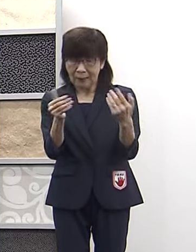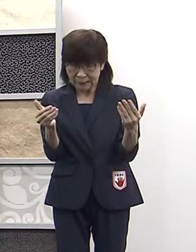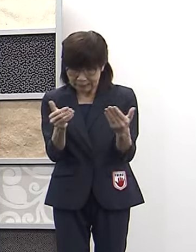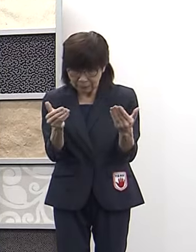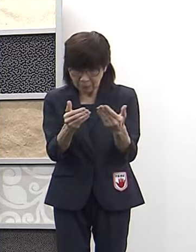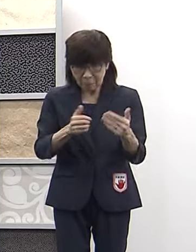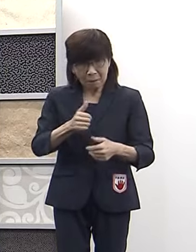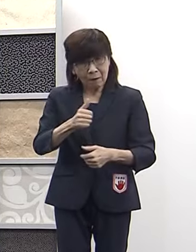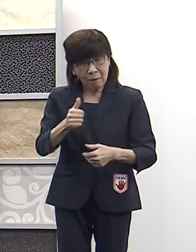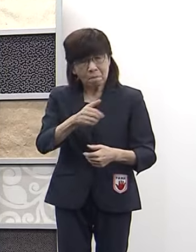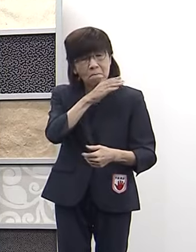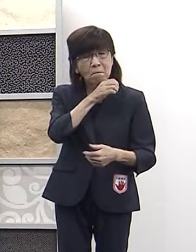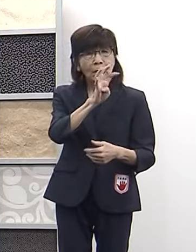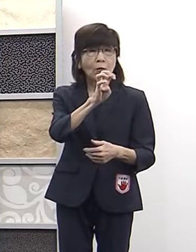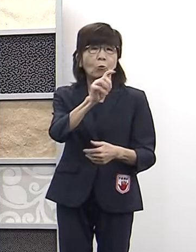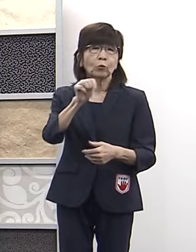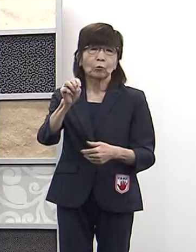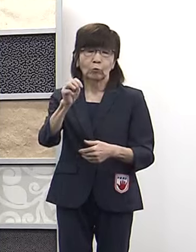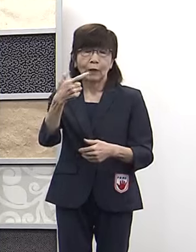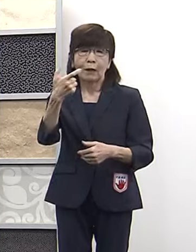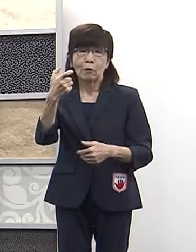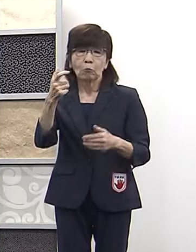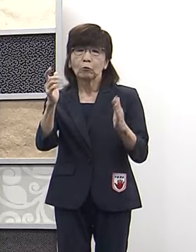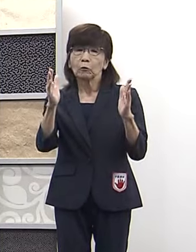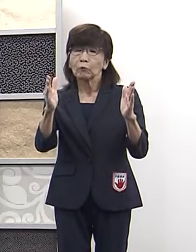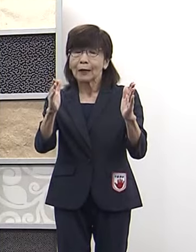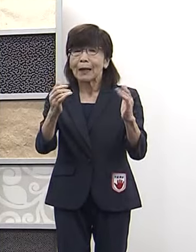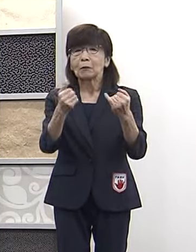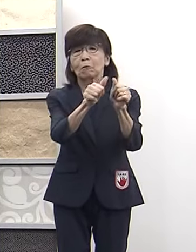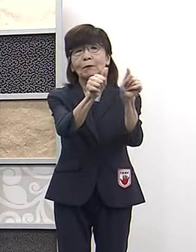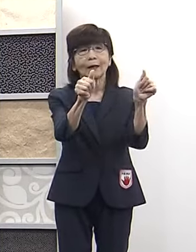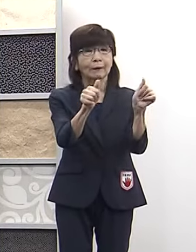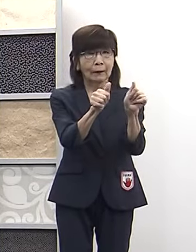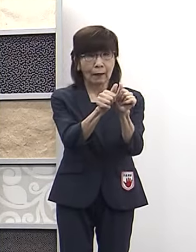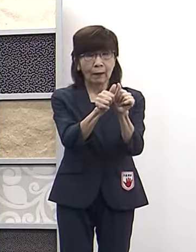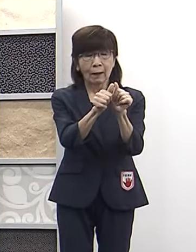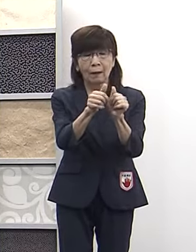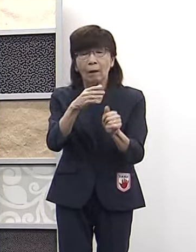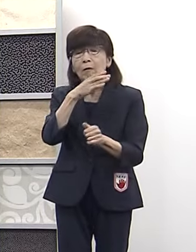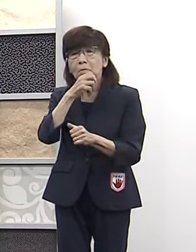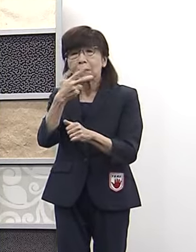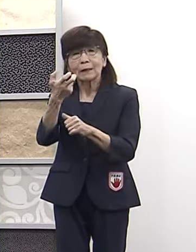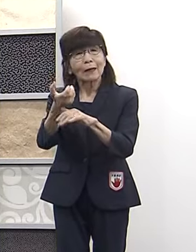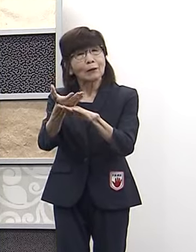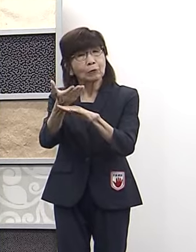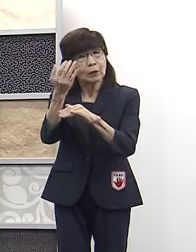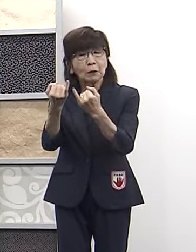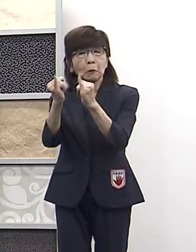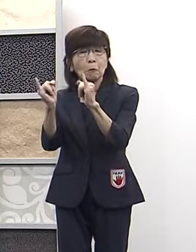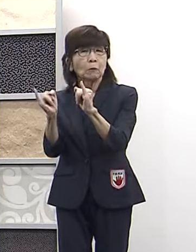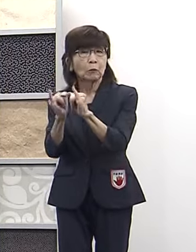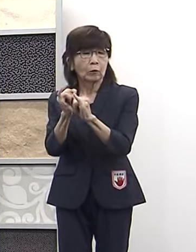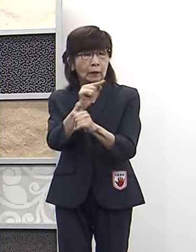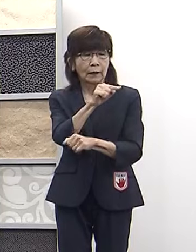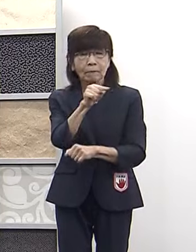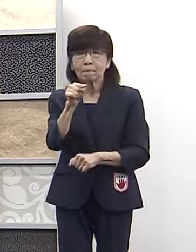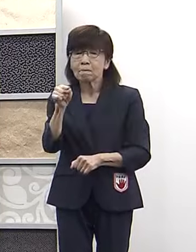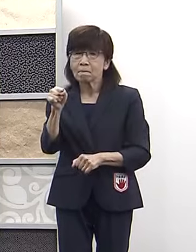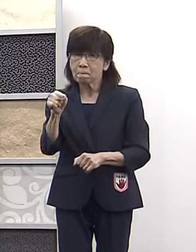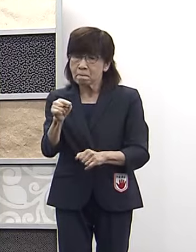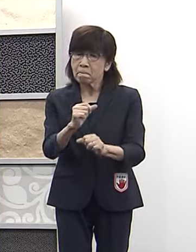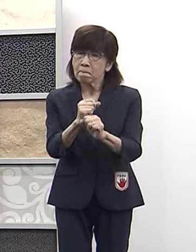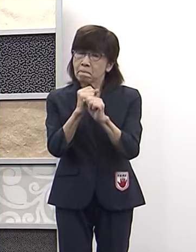40代から60代の男性、そして70歳以上の女性と、この2つの層の属性の